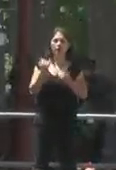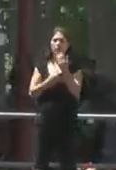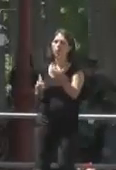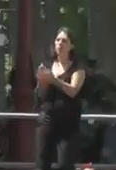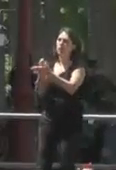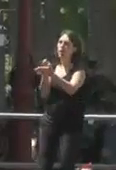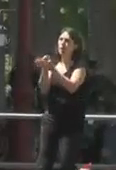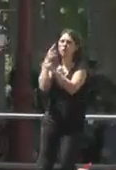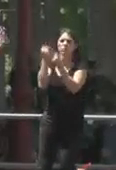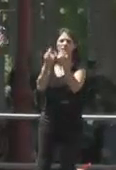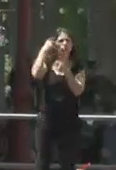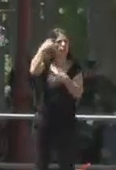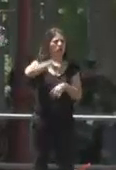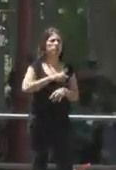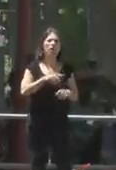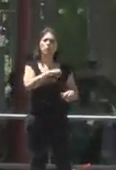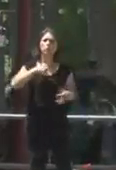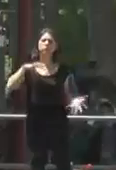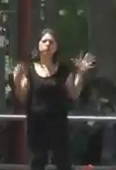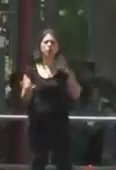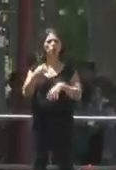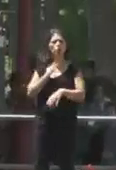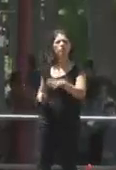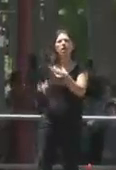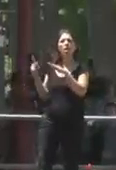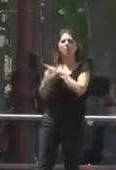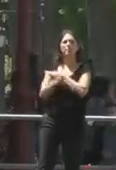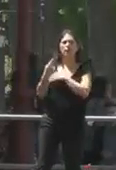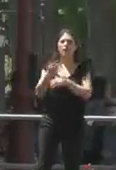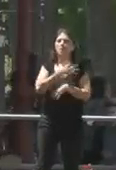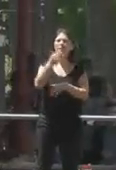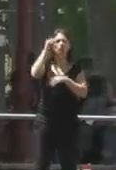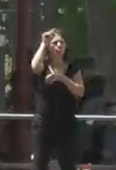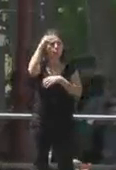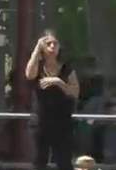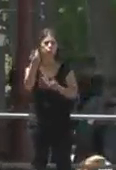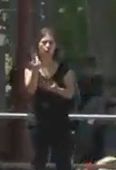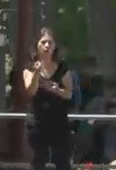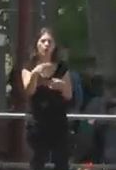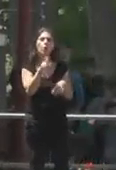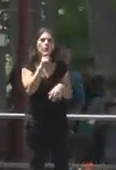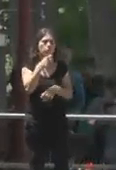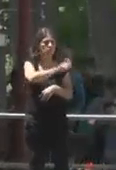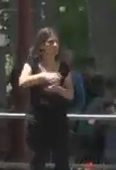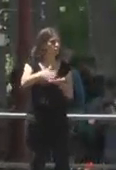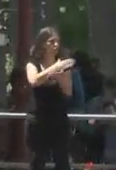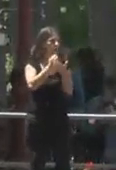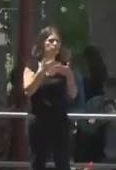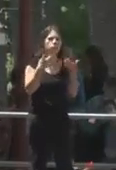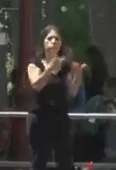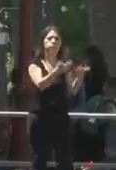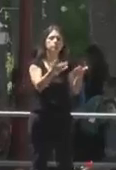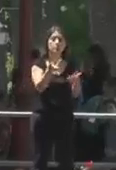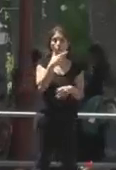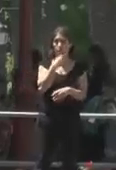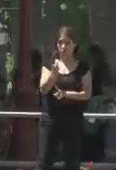privaticen a nosa cultura e poñer a cultura ao servizo de todos. Pero iso non é fácil. Temos